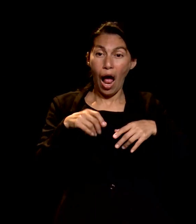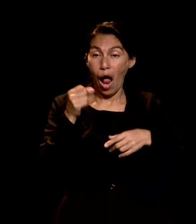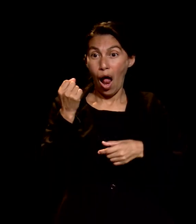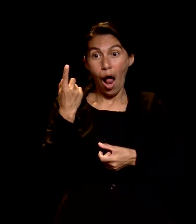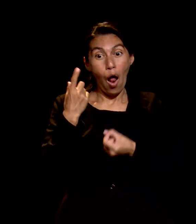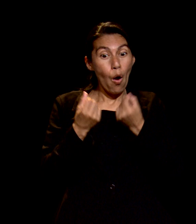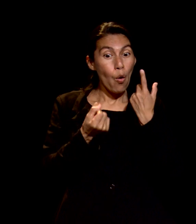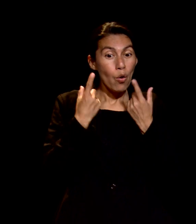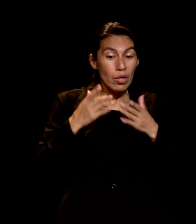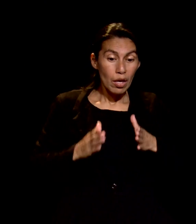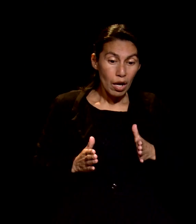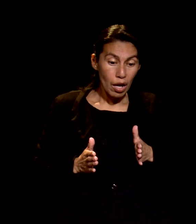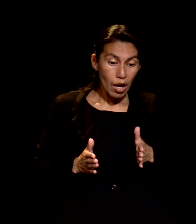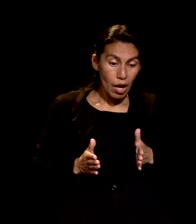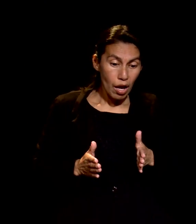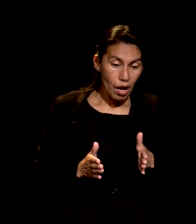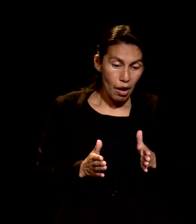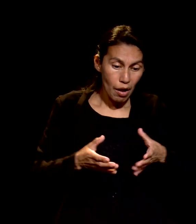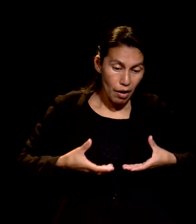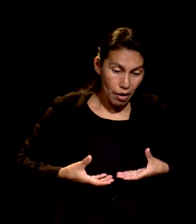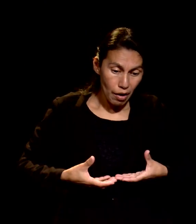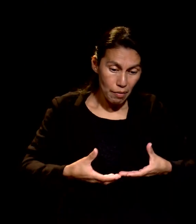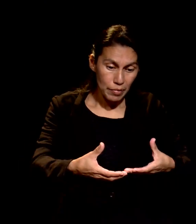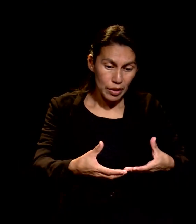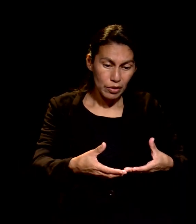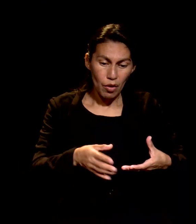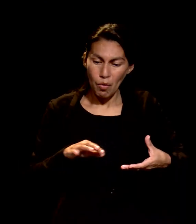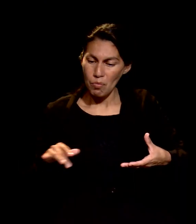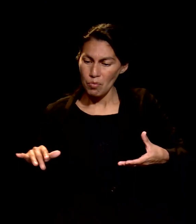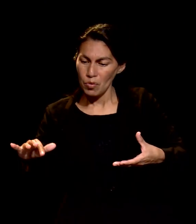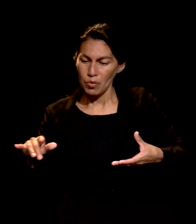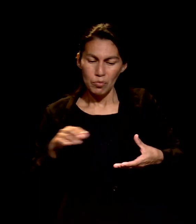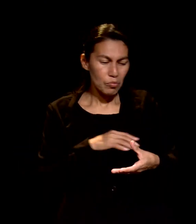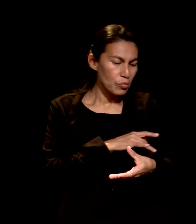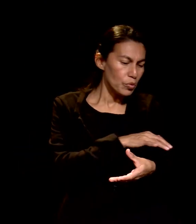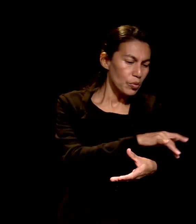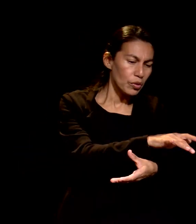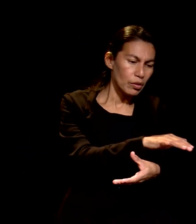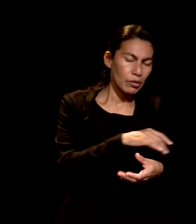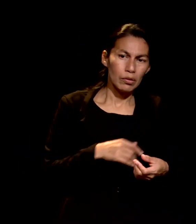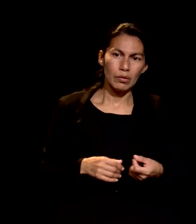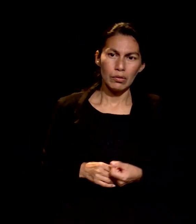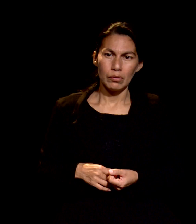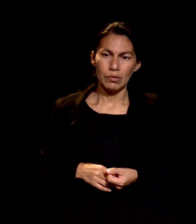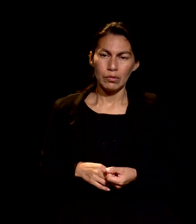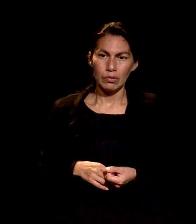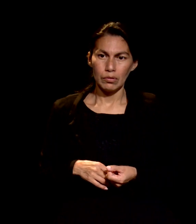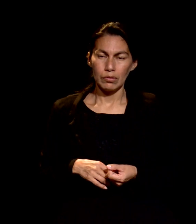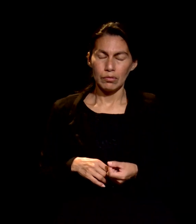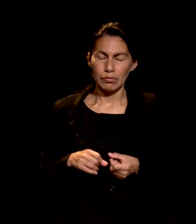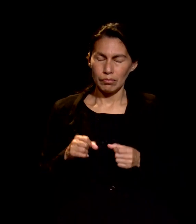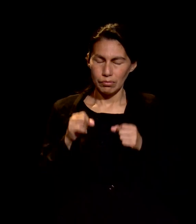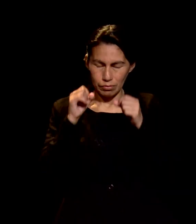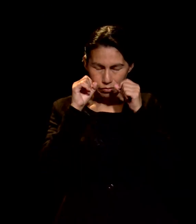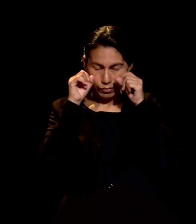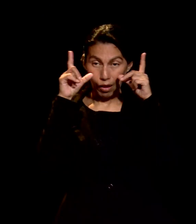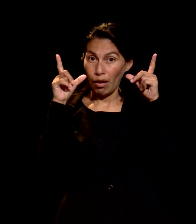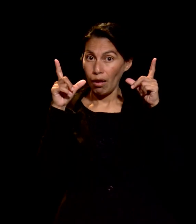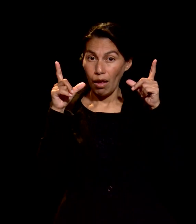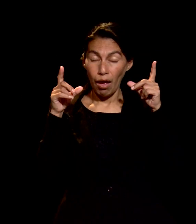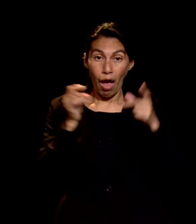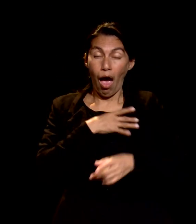llegué a tal punto, a cierto punto, desperté, y cuando desperté, mi corazón estaba